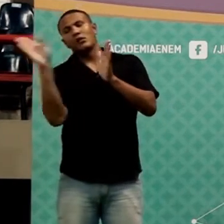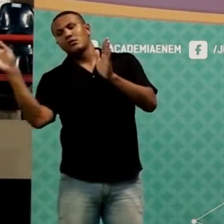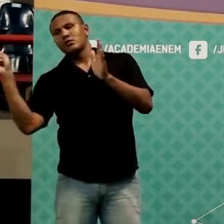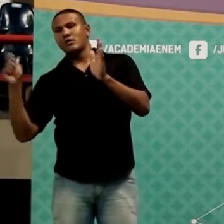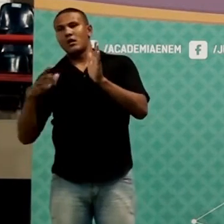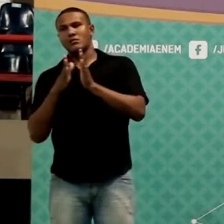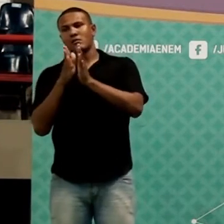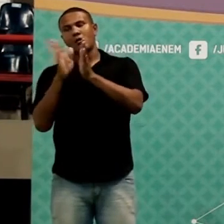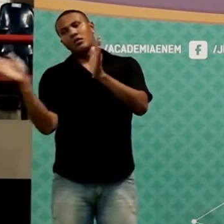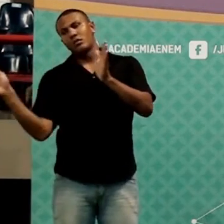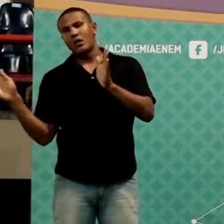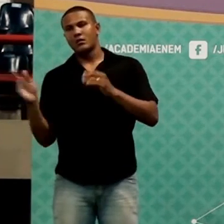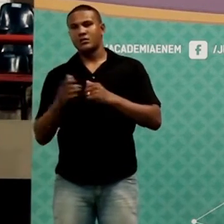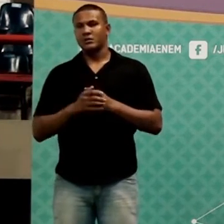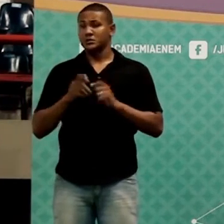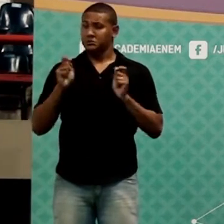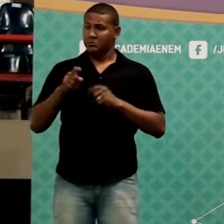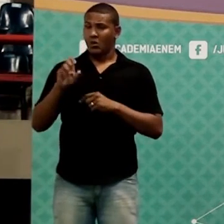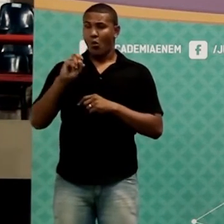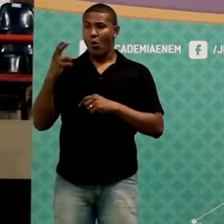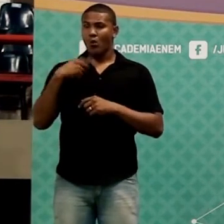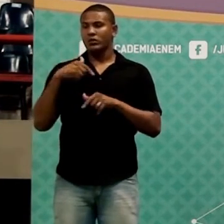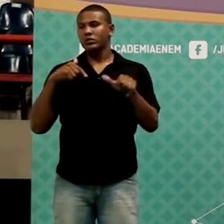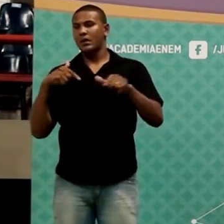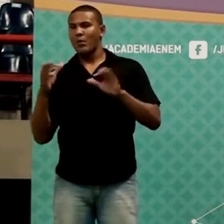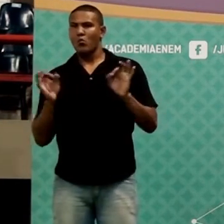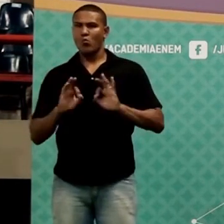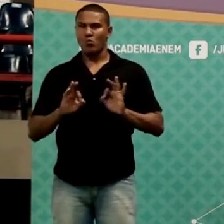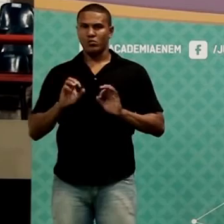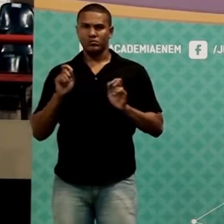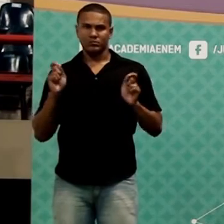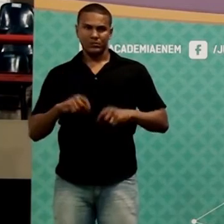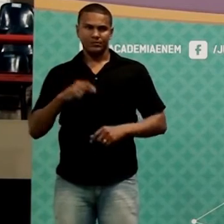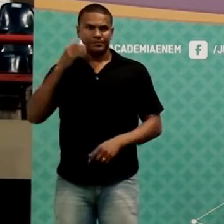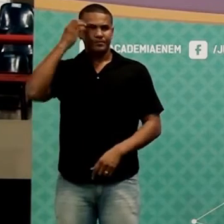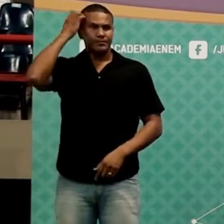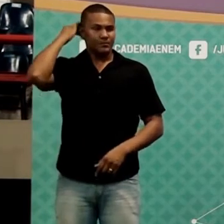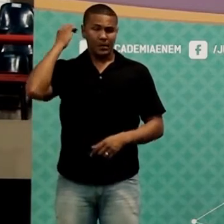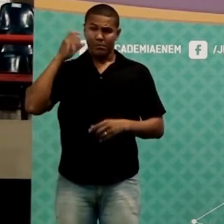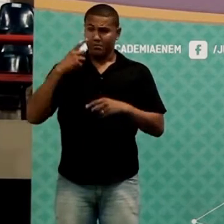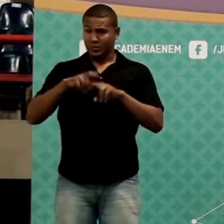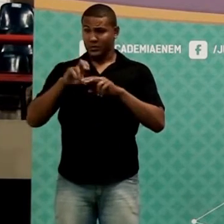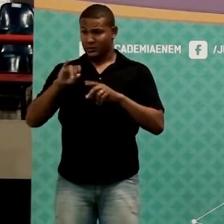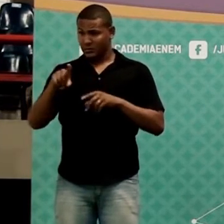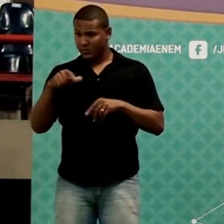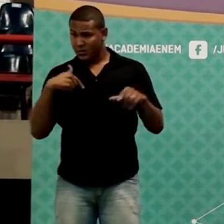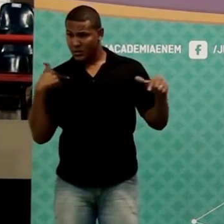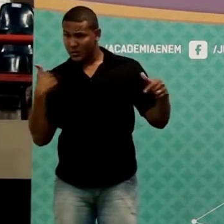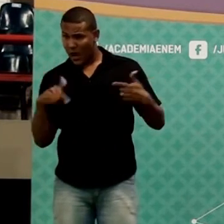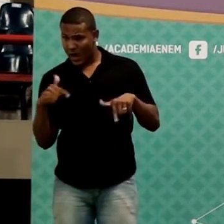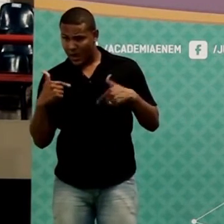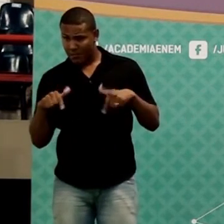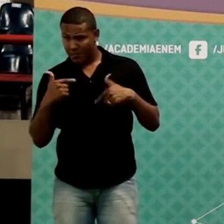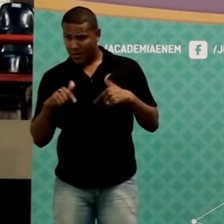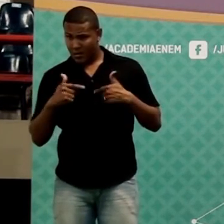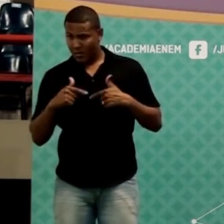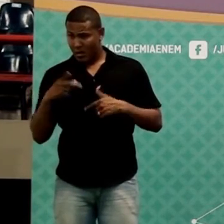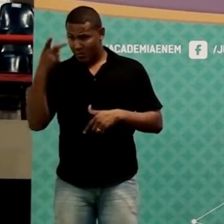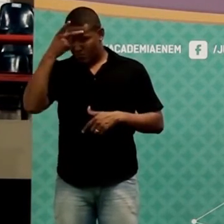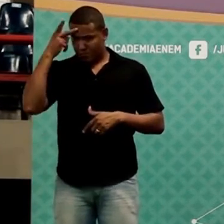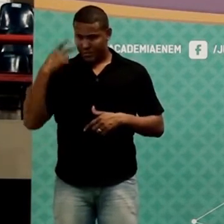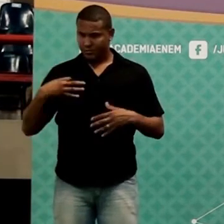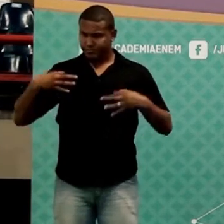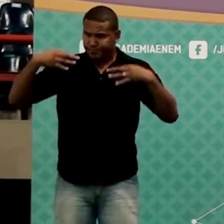basta não seguir a conduta moral ou não trabalhar, beleza? Se você estiver trabalhando e for uma pessoa de